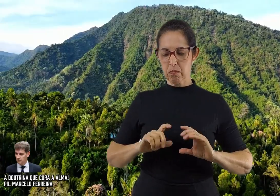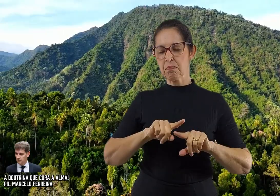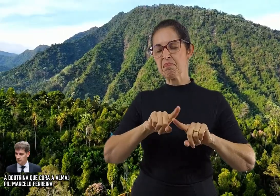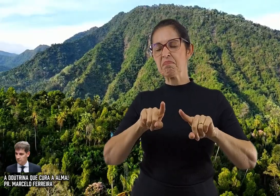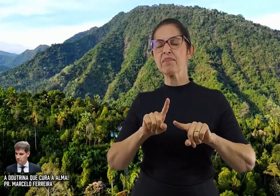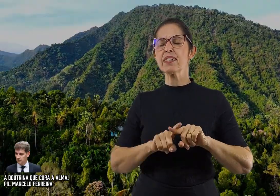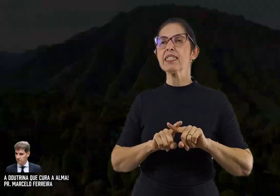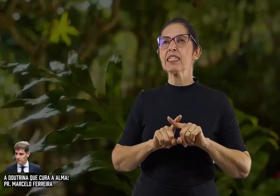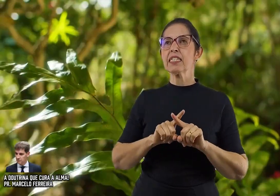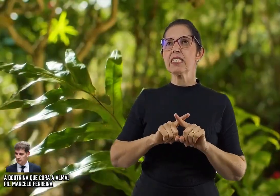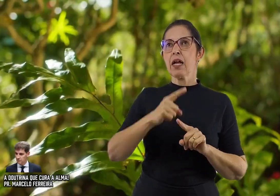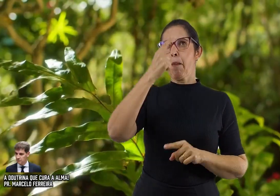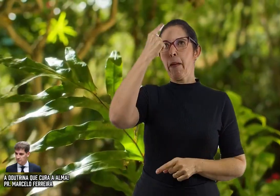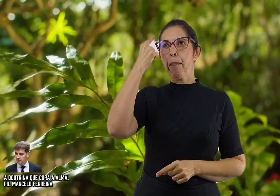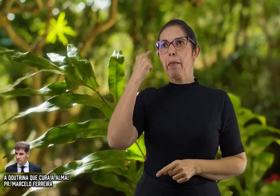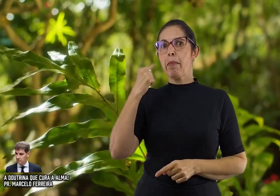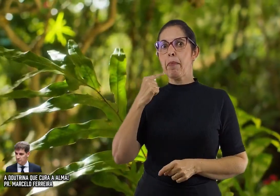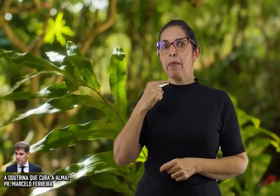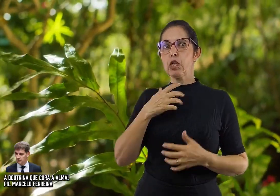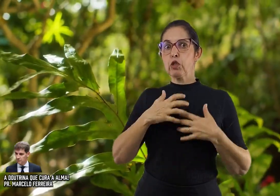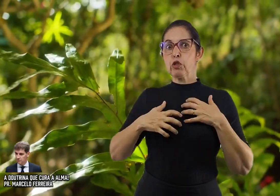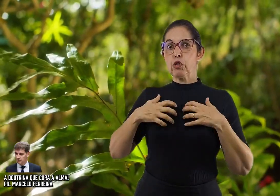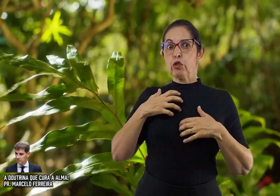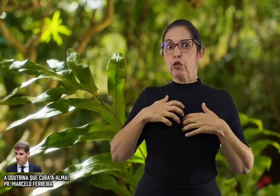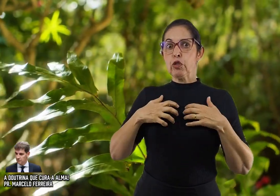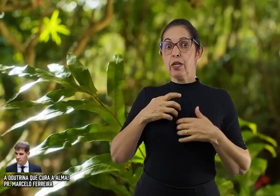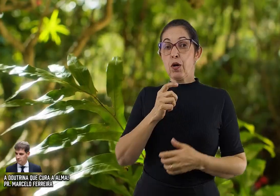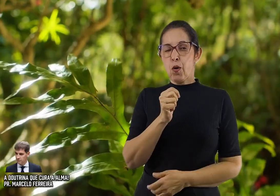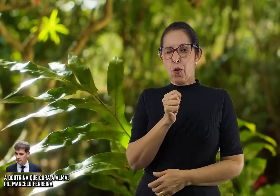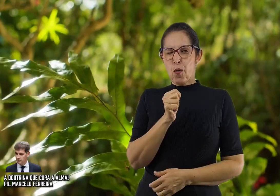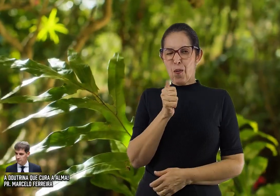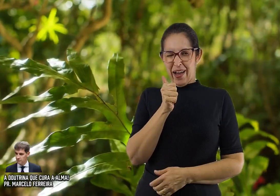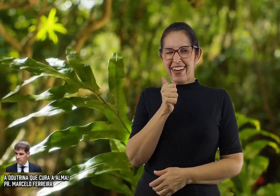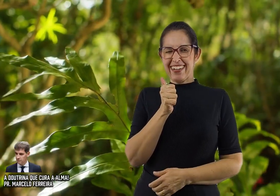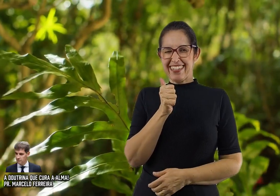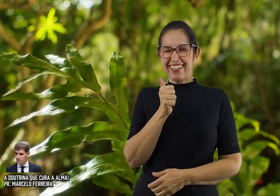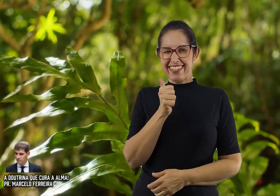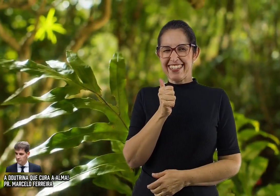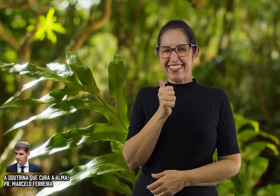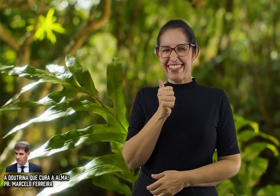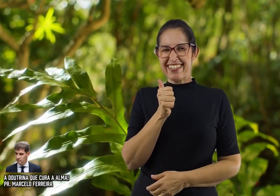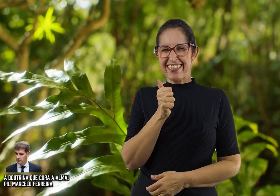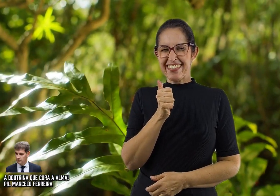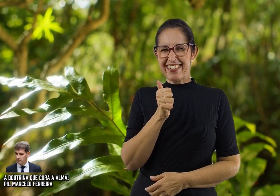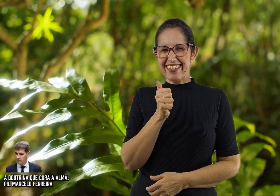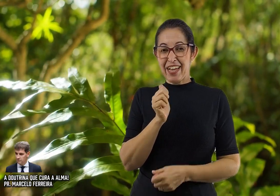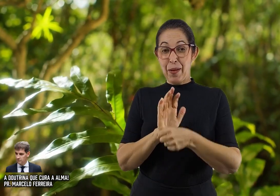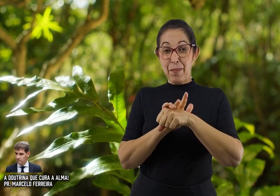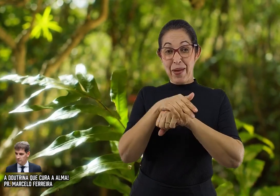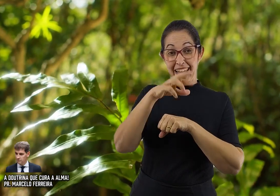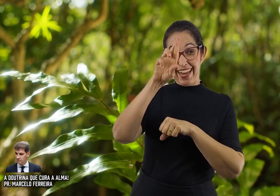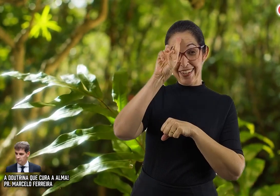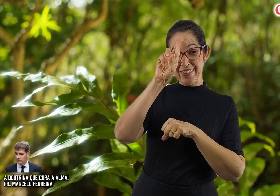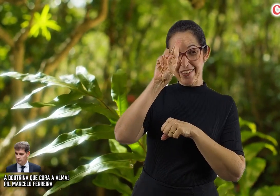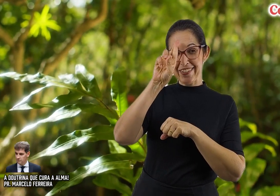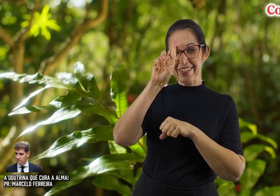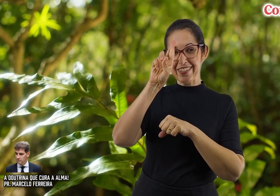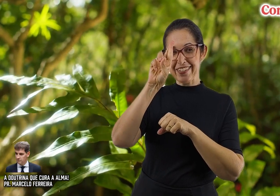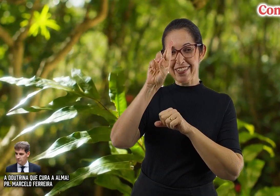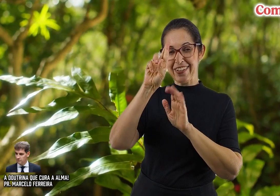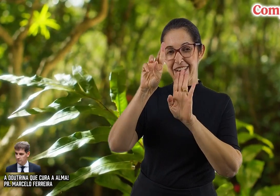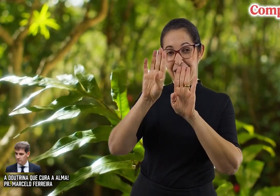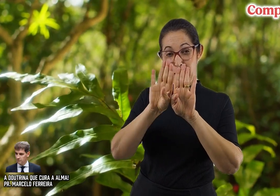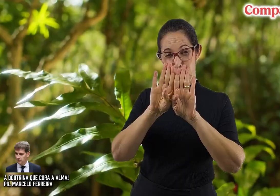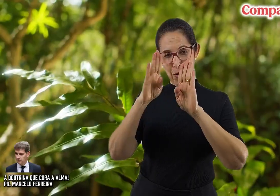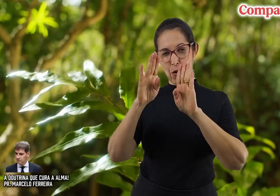11h10, 11h30, 11h15, 11h30, 45. Quando deu 5 para meio-dia, tocou a campainha. 5